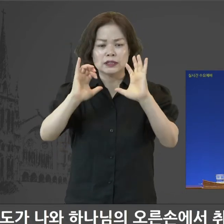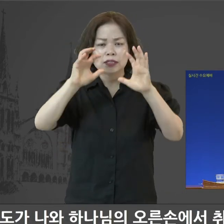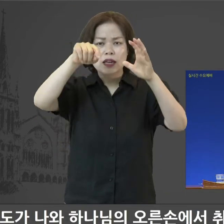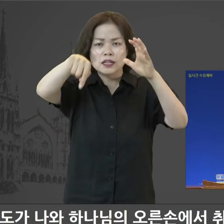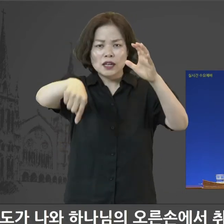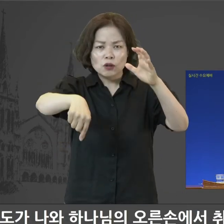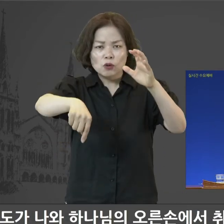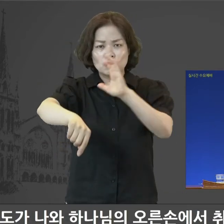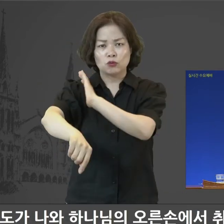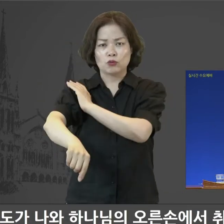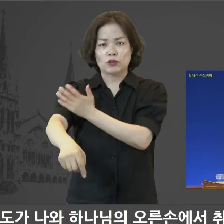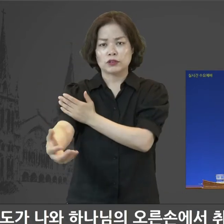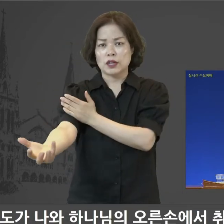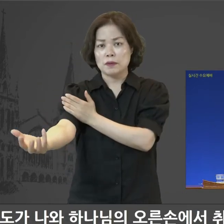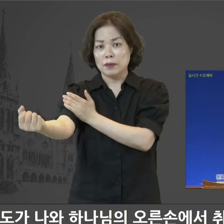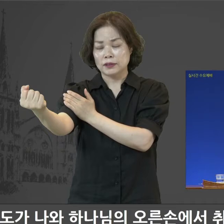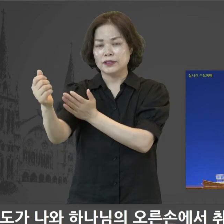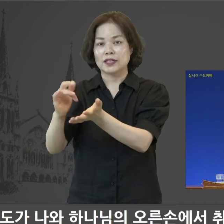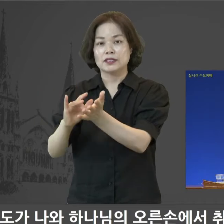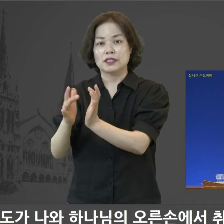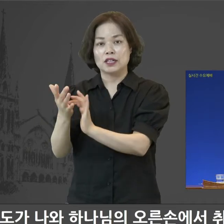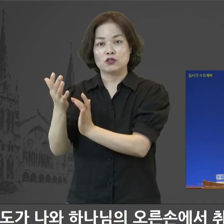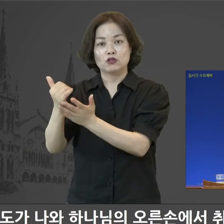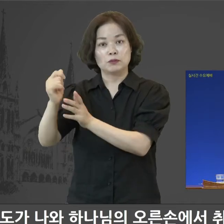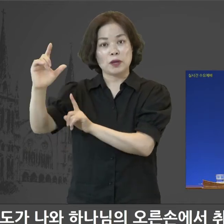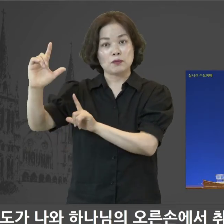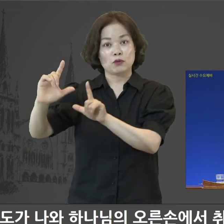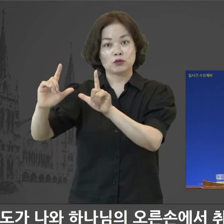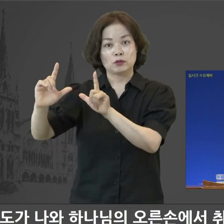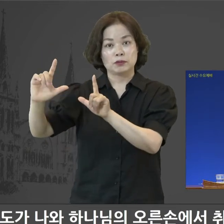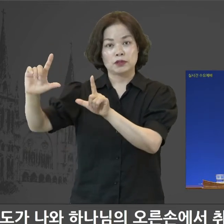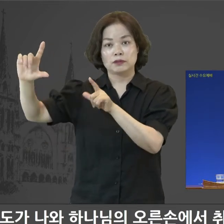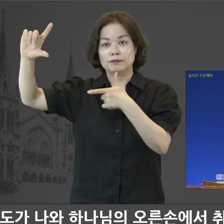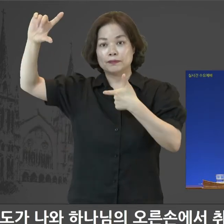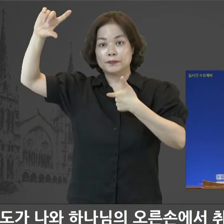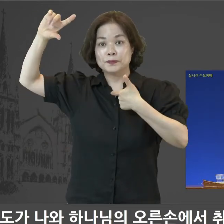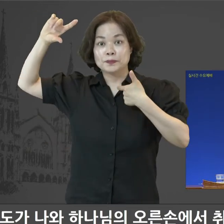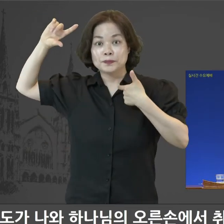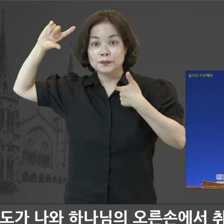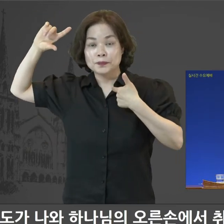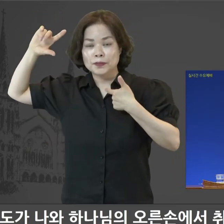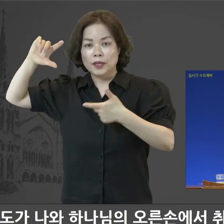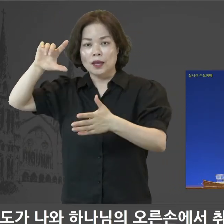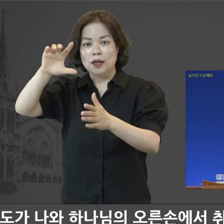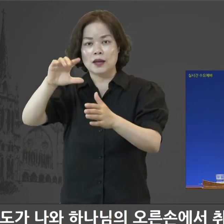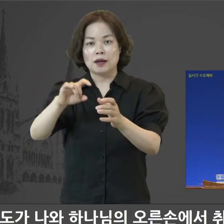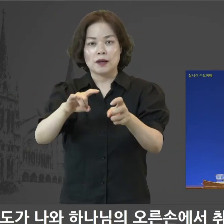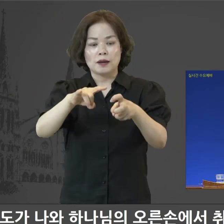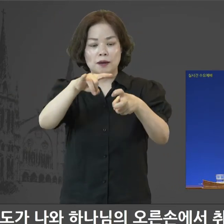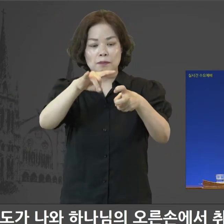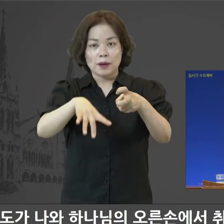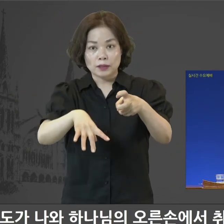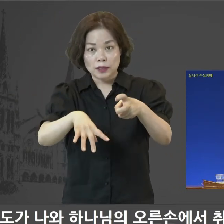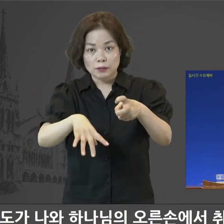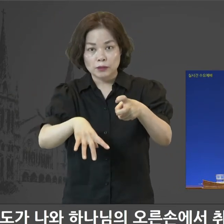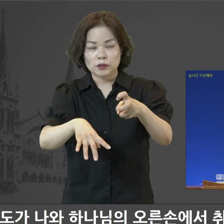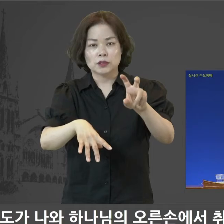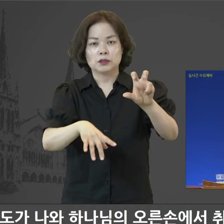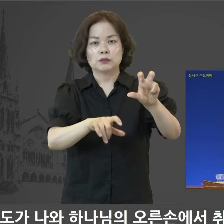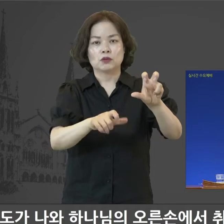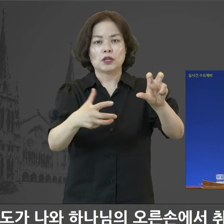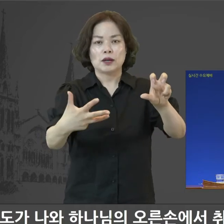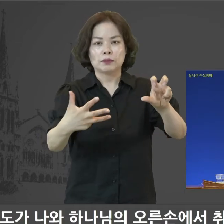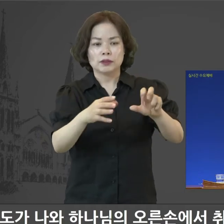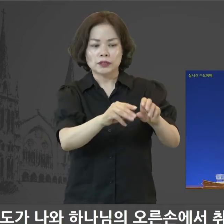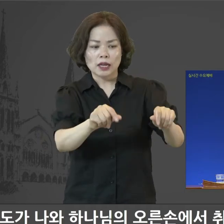대한 권세를 받으신 예수님의 모습을 드러내는 것이고, 이것은 마태복음 28장 18절 말씀처럼